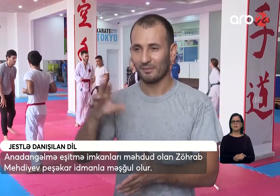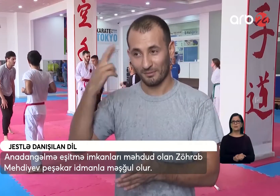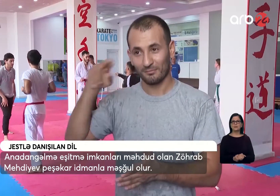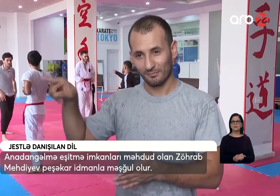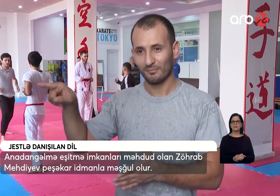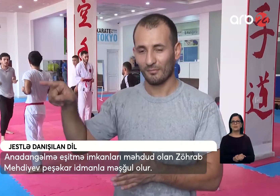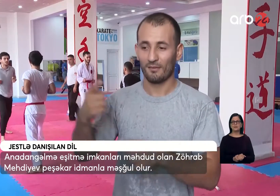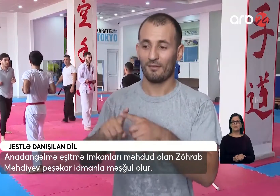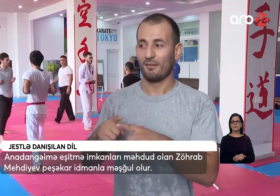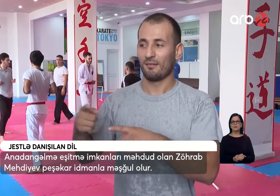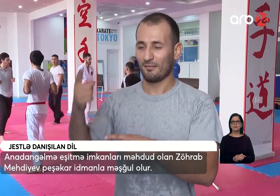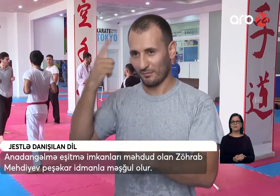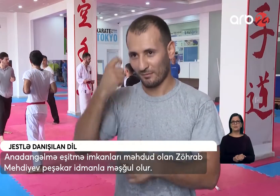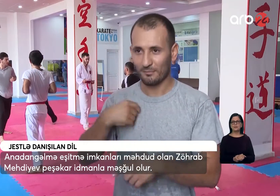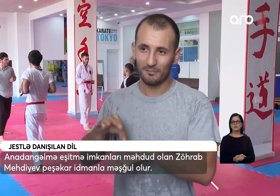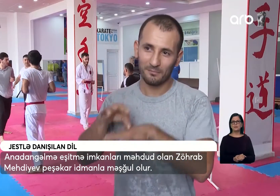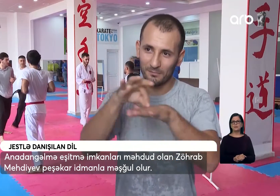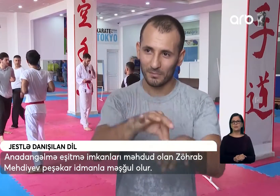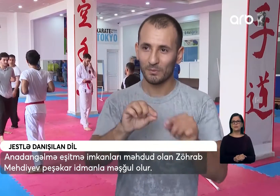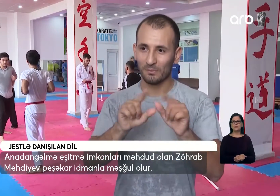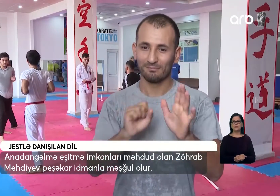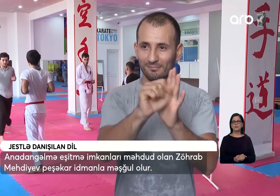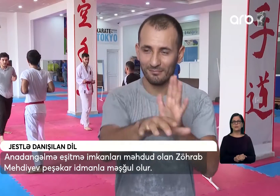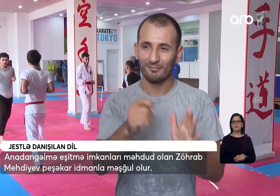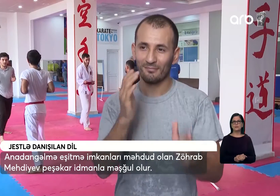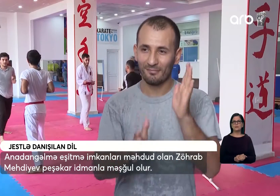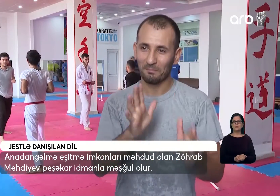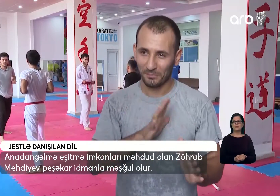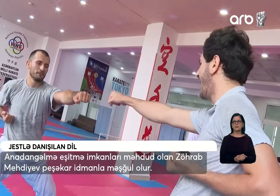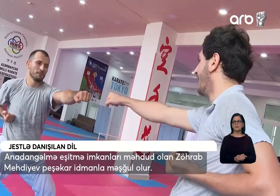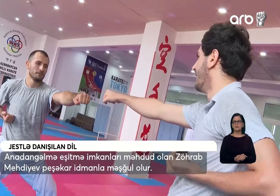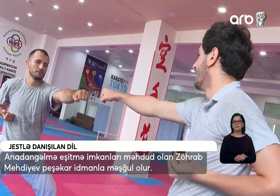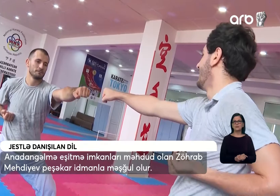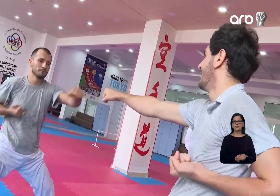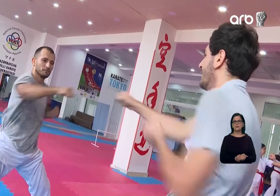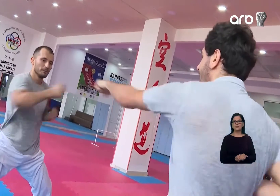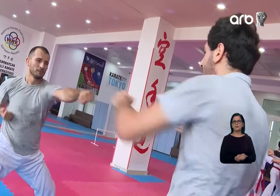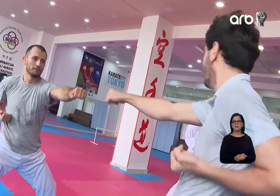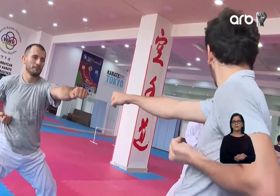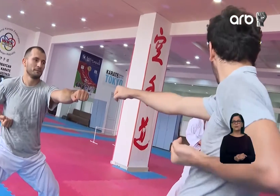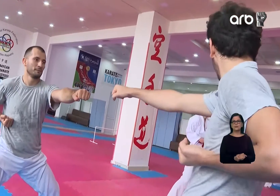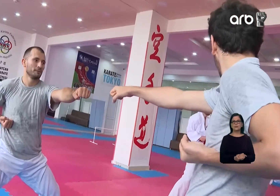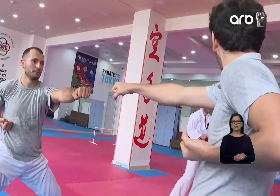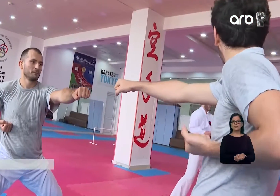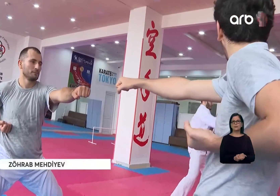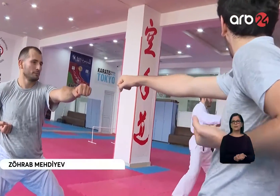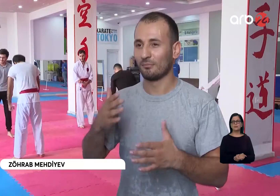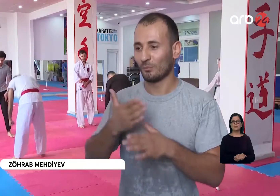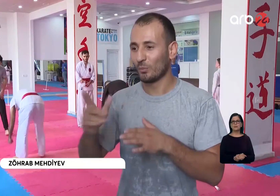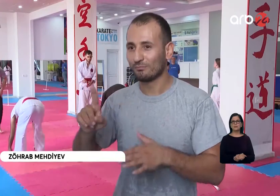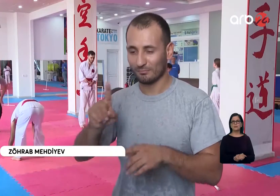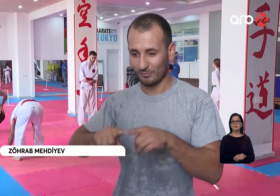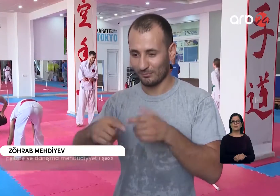ustasıdır. O məni bu sahəyə gətirdi. Mən uzun müddət məşqlər eləmişəm əmimlə. Növbəti ilin may